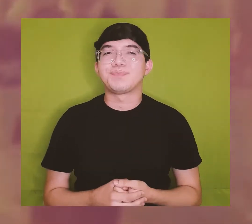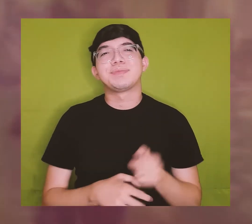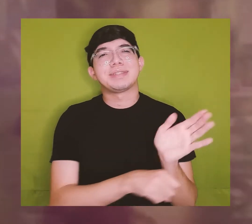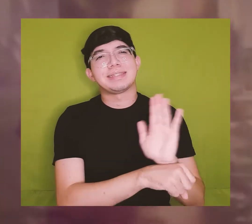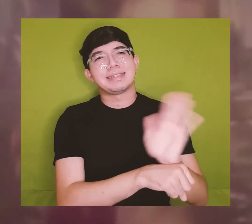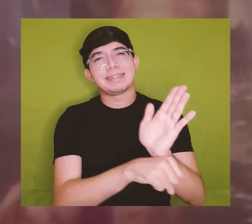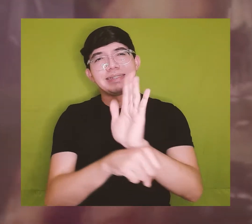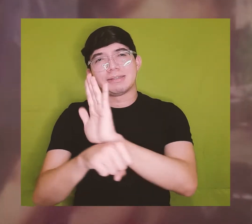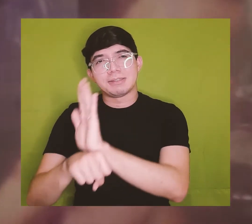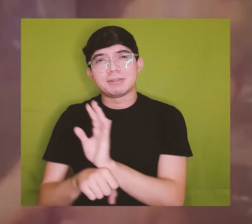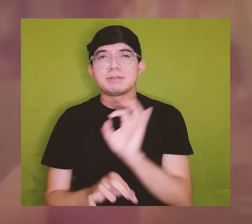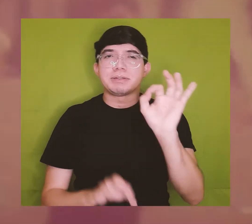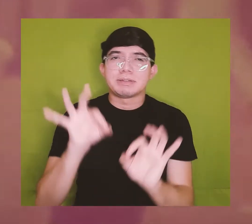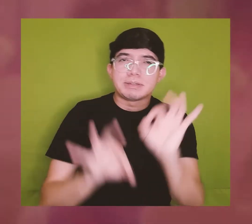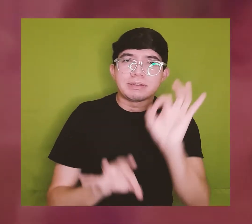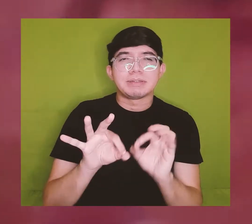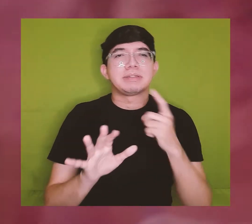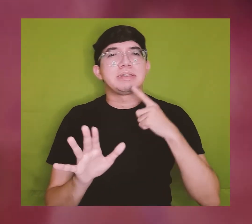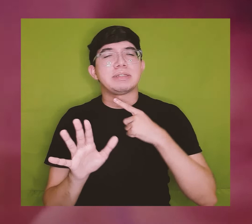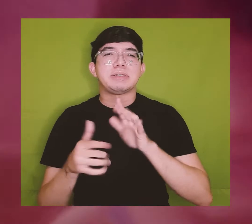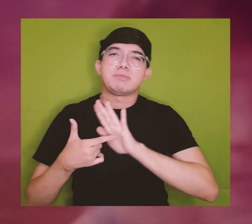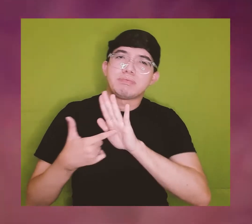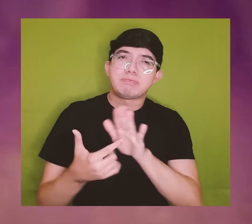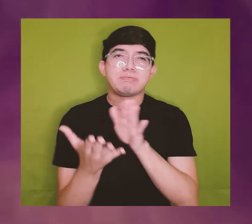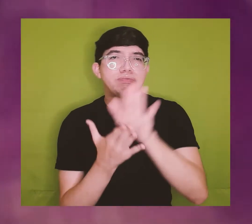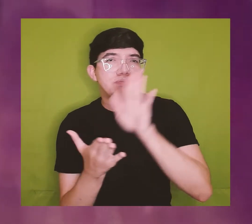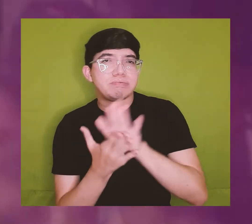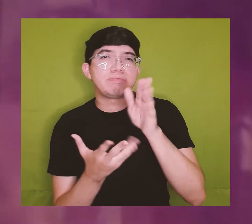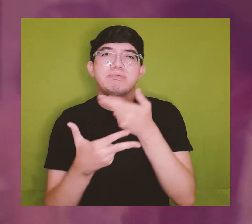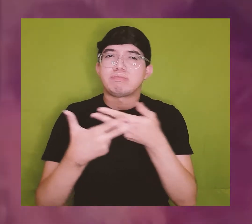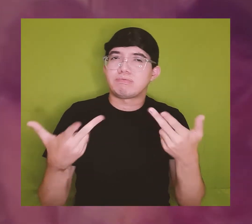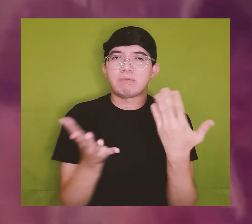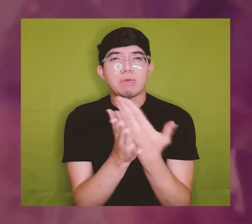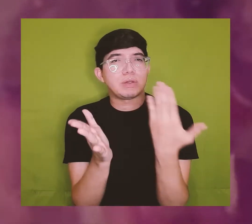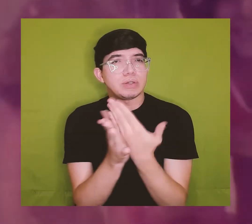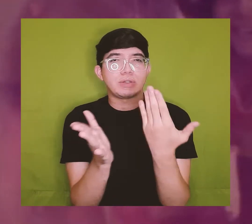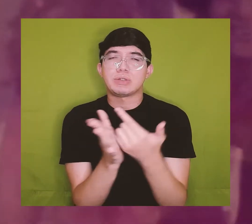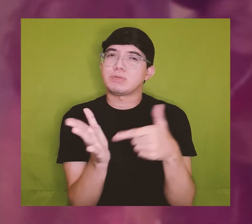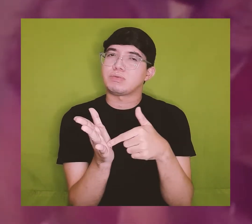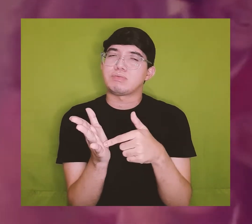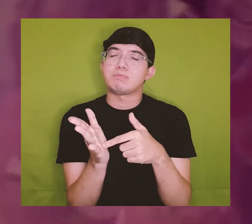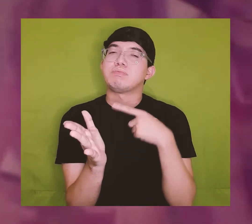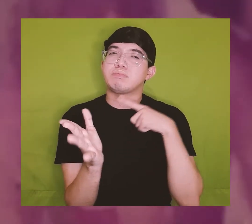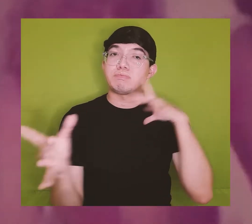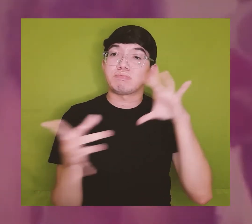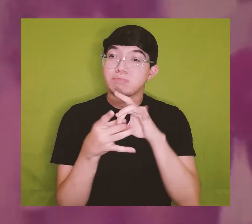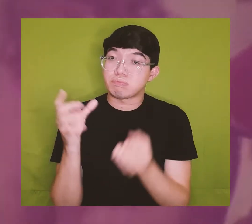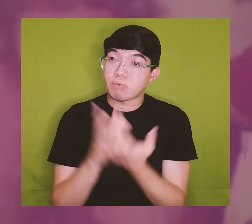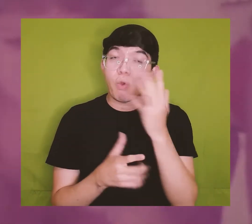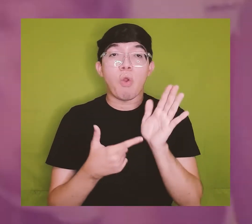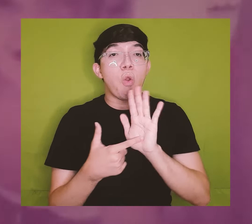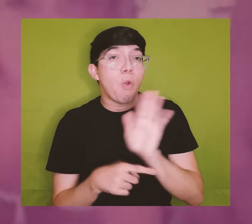muitos filmes são feitos, sabe? Isso é documentado, isso é colocado em artigos, publicações, livros, assim. A gente tem gente muito